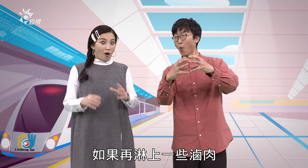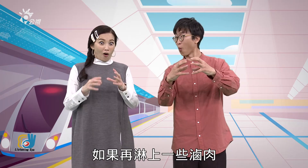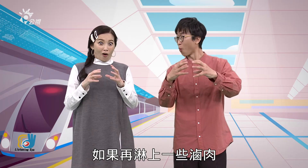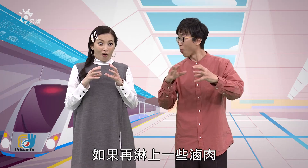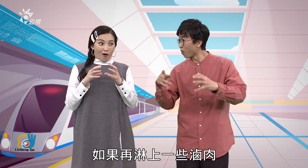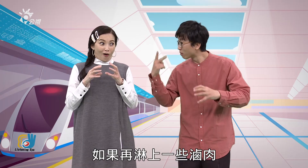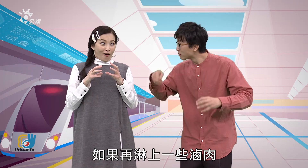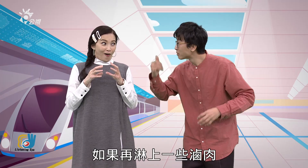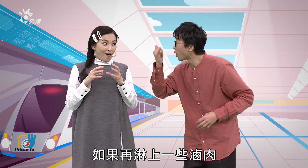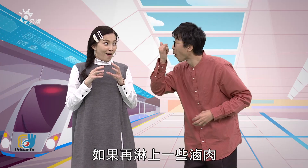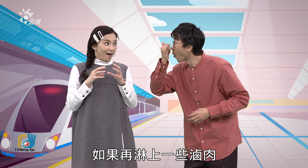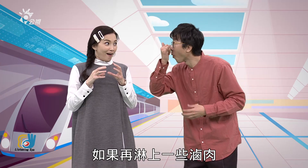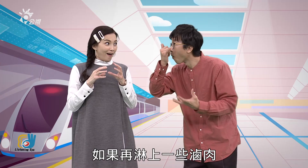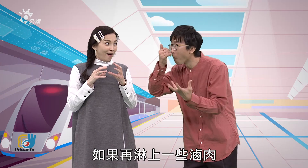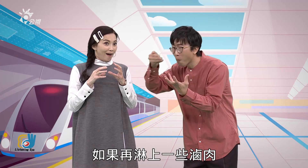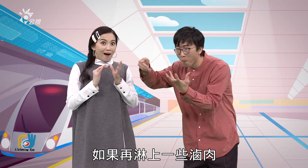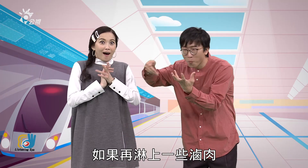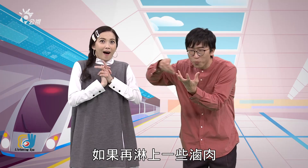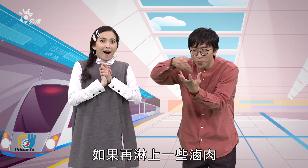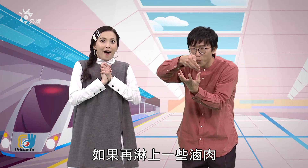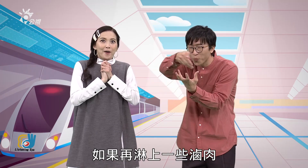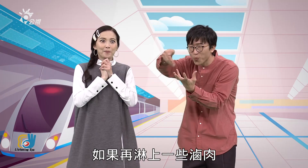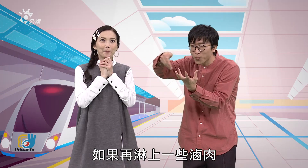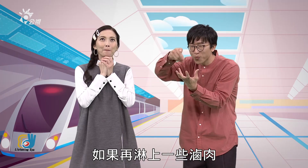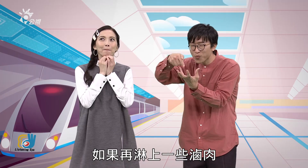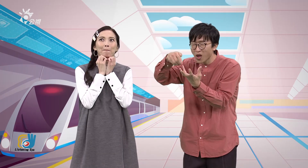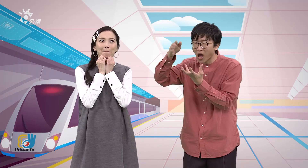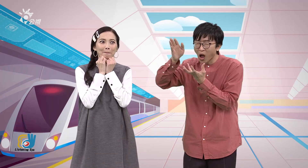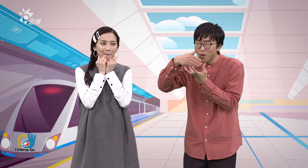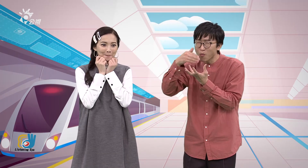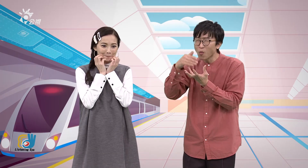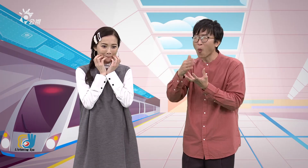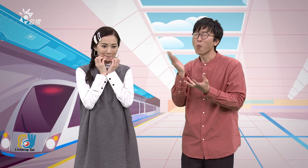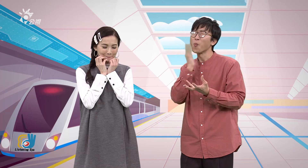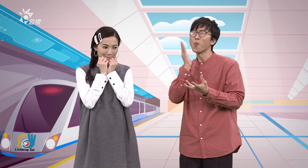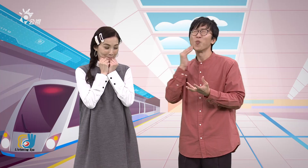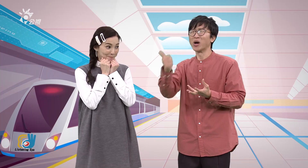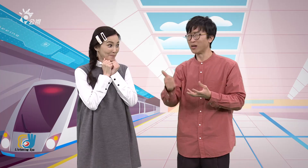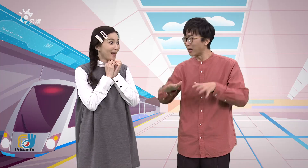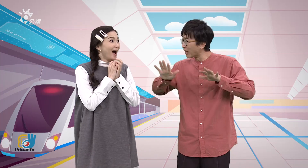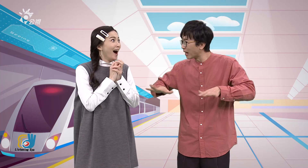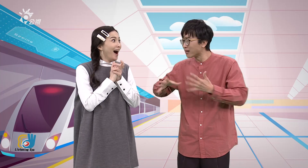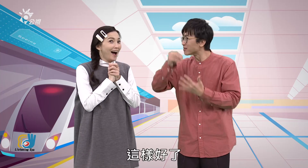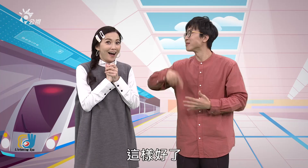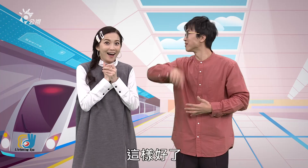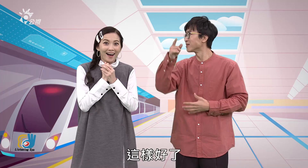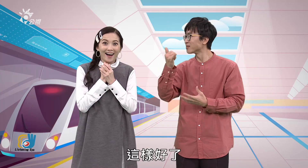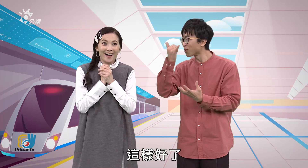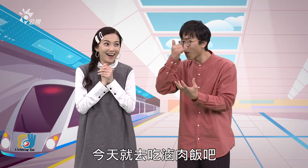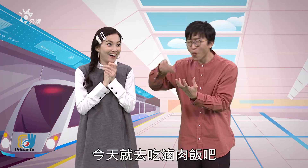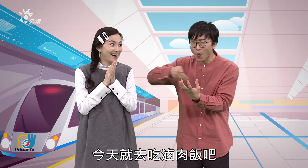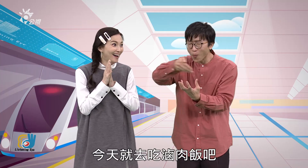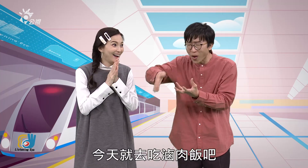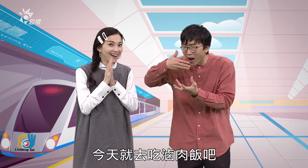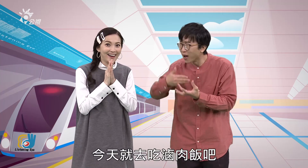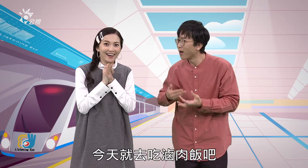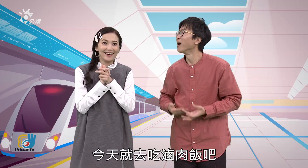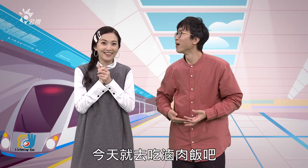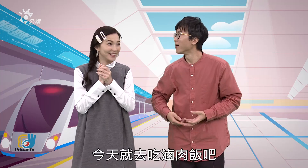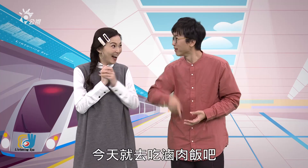如果再淋上一些卤肉，哇！这样好了，今天就一吃卤肉饭